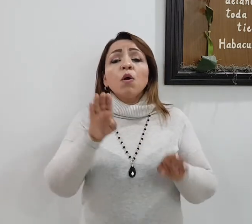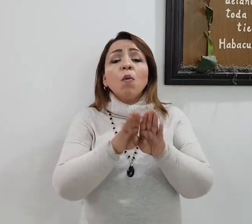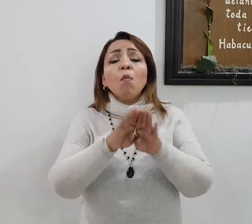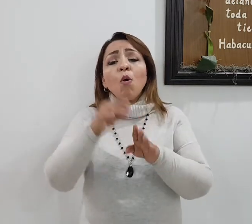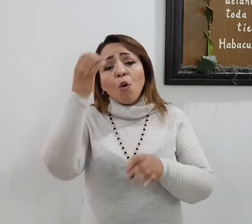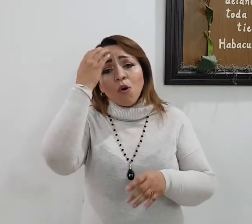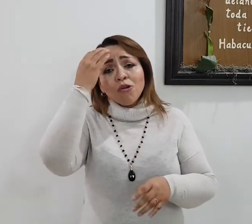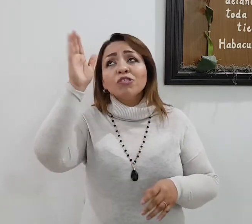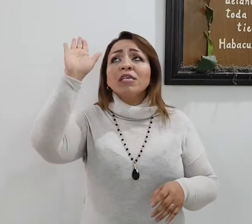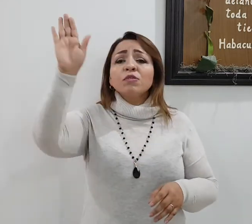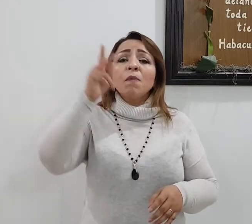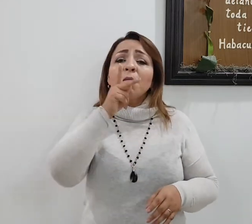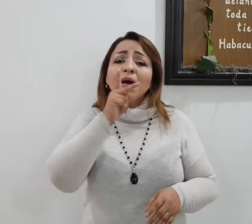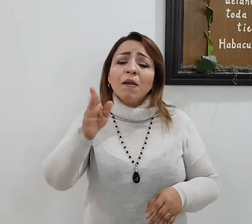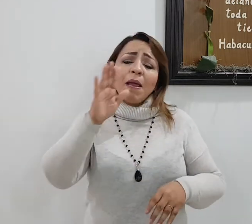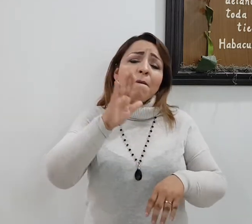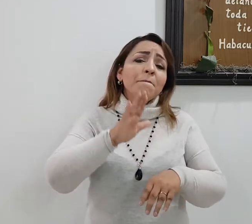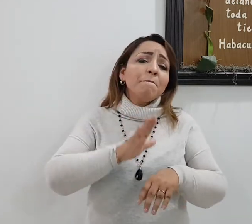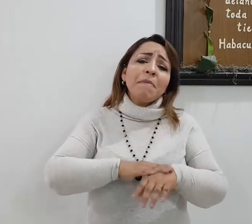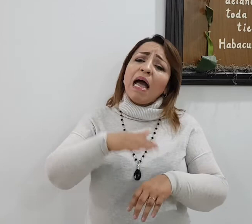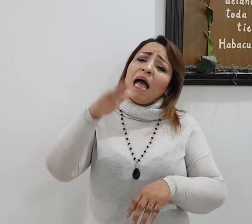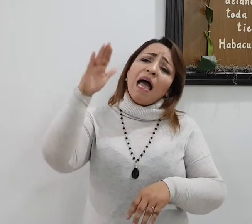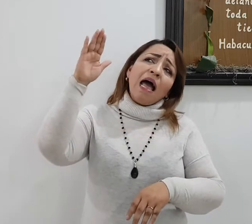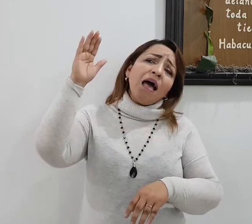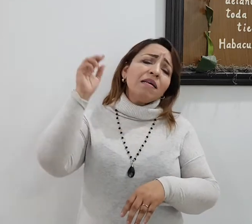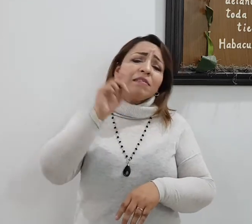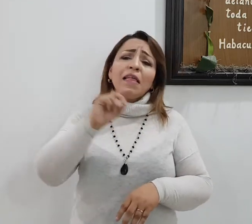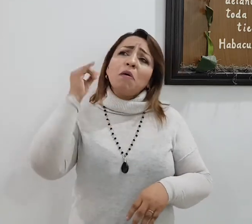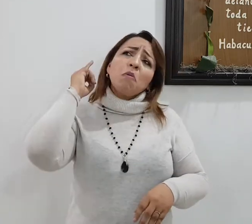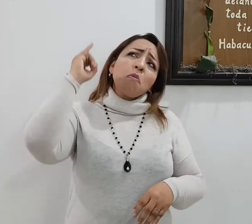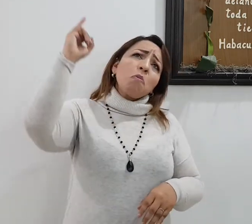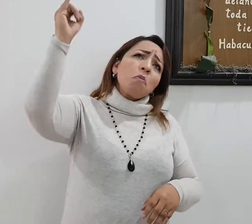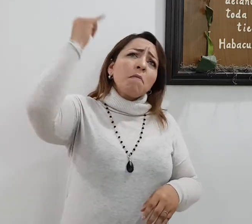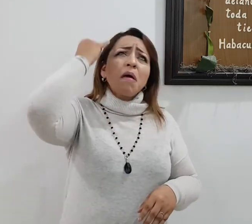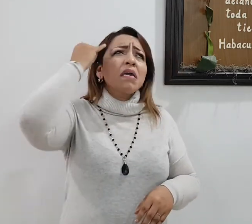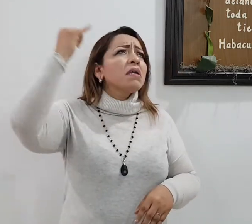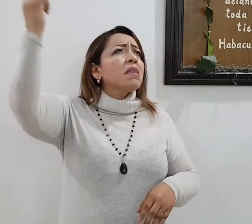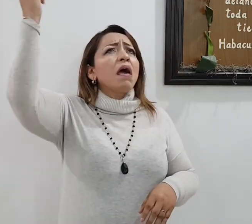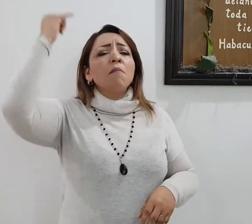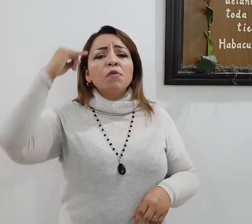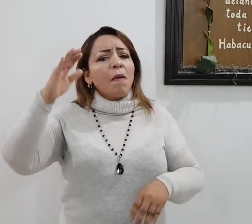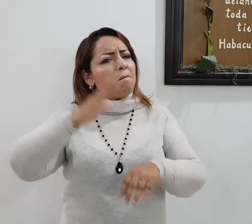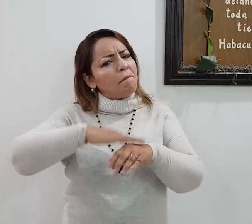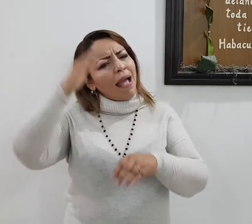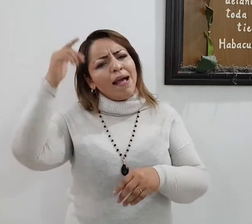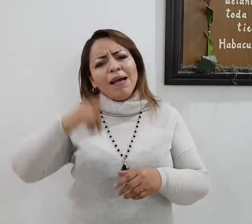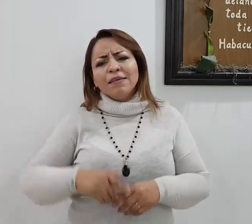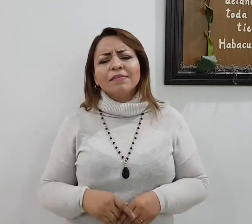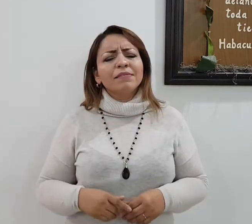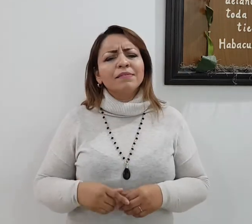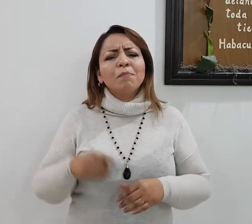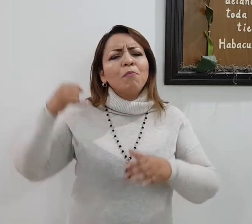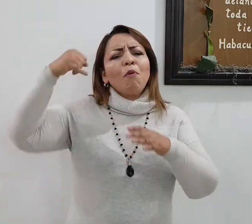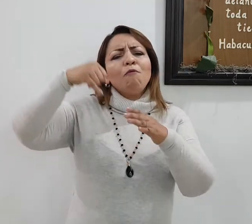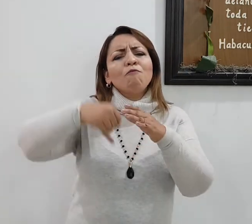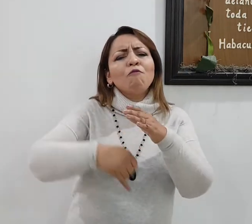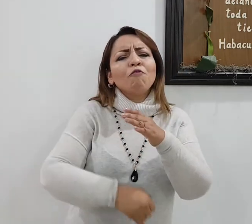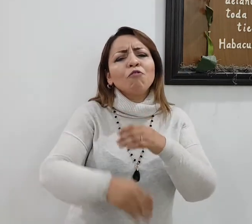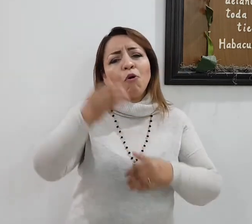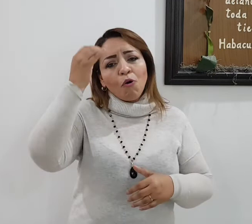que nos imaginamos. Yo no sé si usted sabe cómo es el carácter de Dios, y ahí se describe en la Biblia. Yo no sé si usted conoce todas